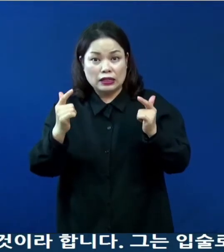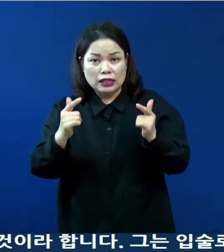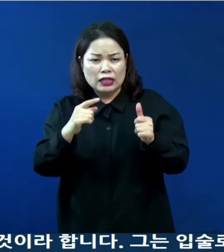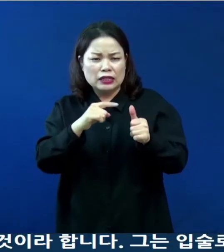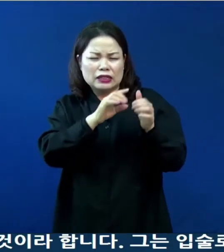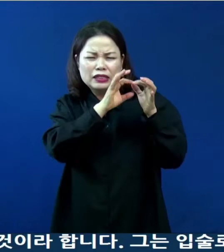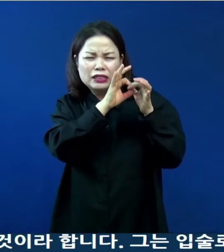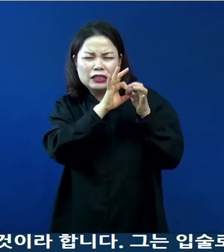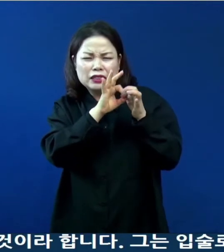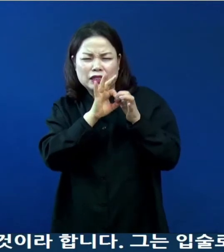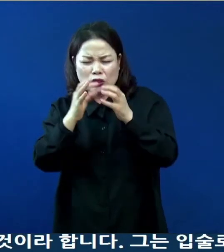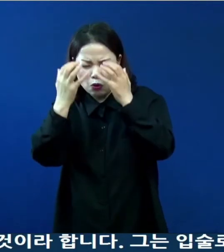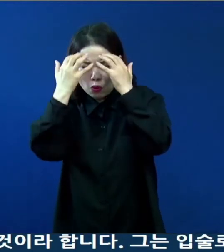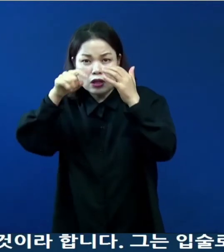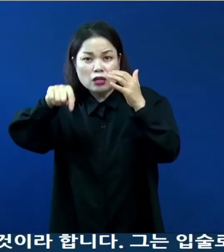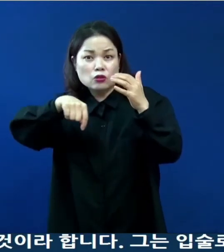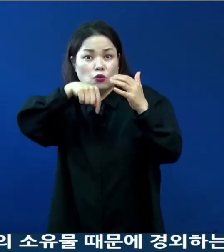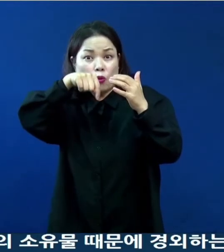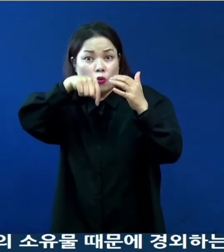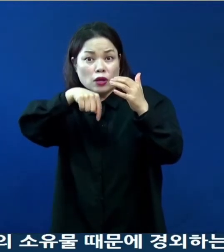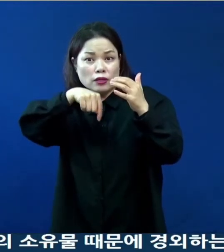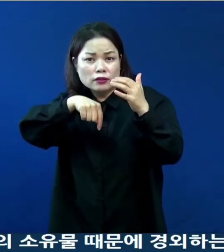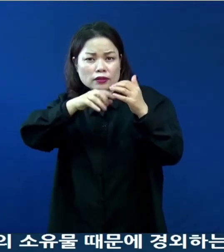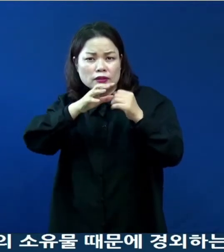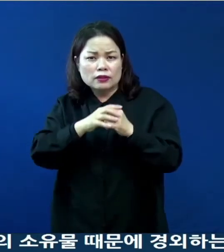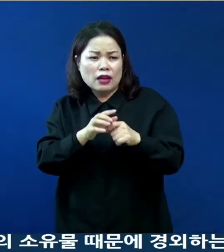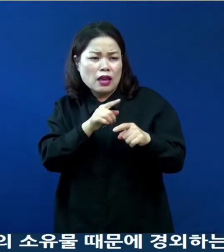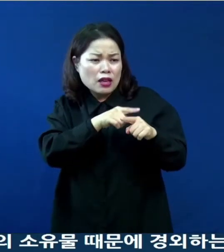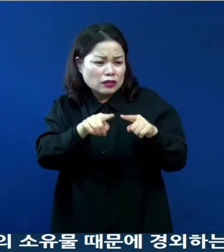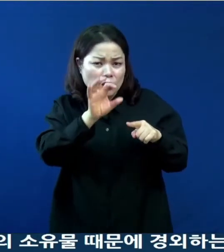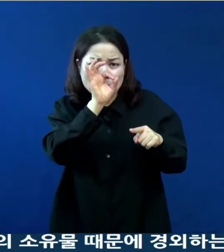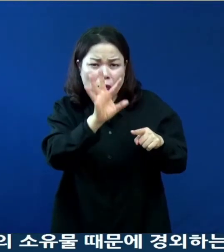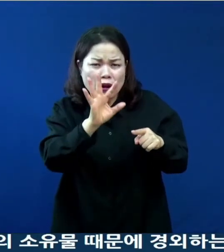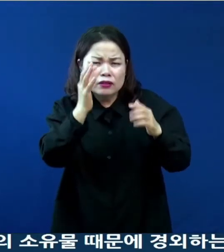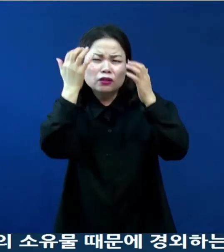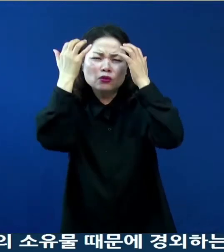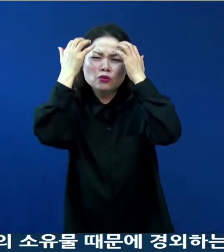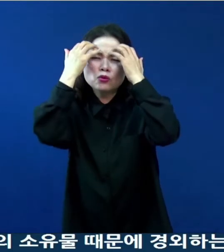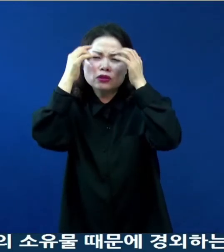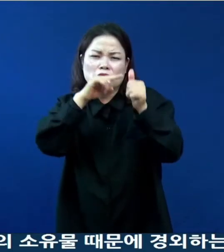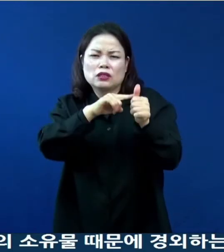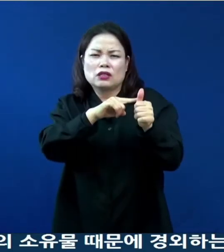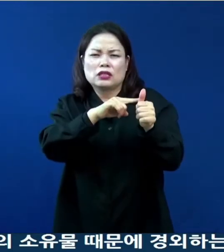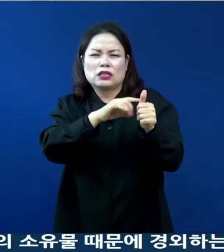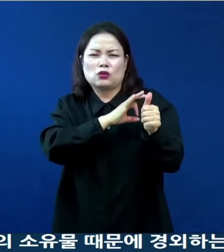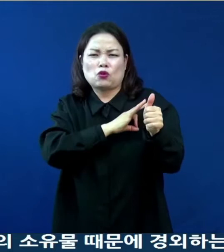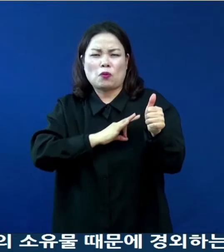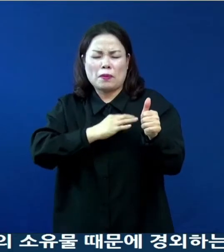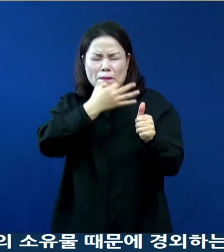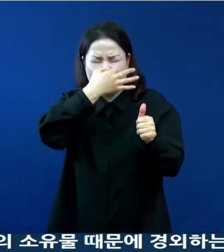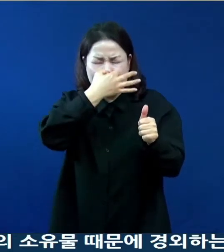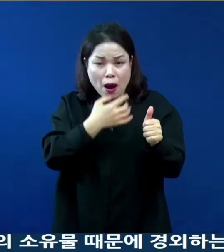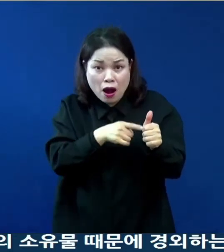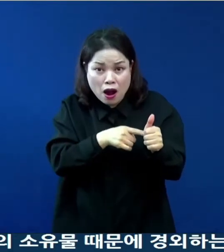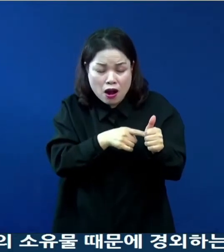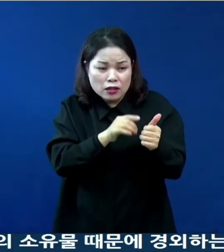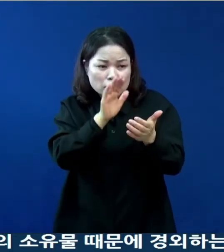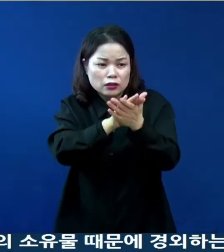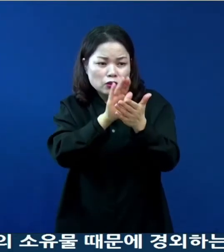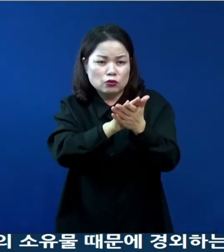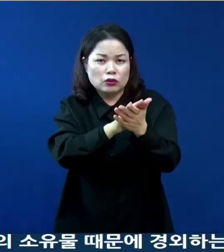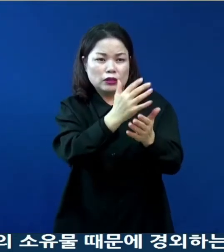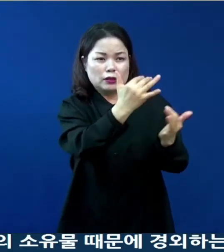그 지속적인 고난 속에서 해석되지 않는 고난 때문에 욥은 힘들어했습니다. 욥의 친구들이